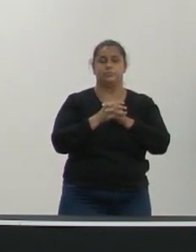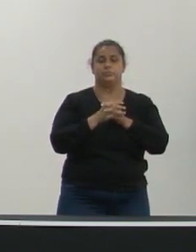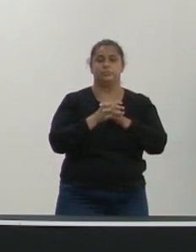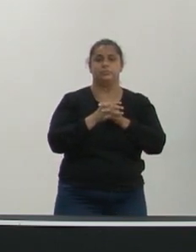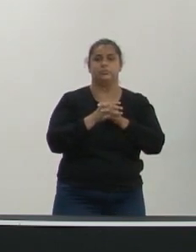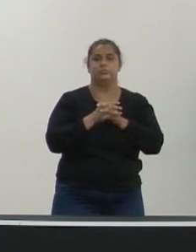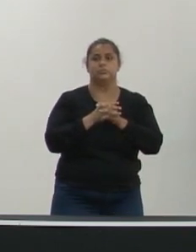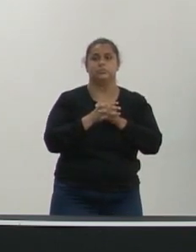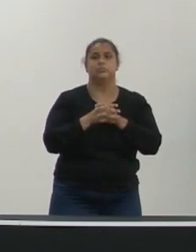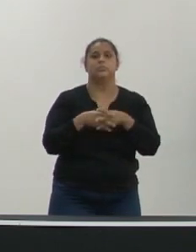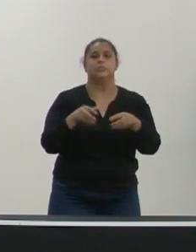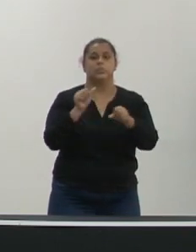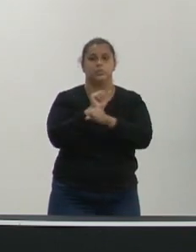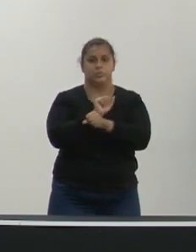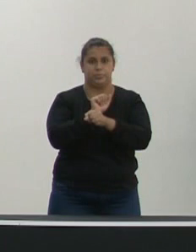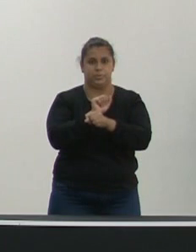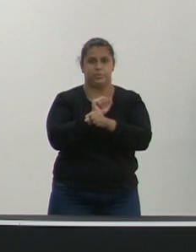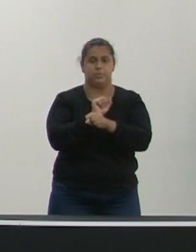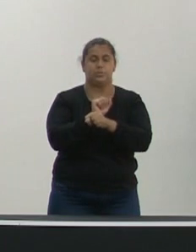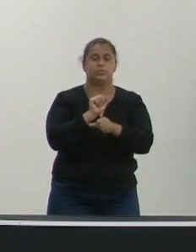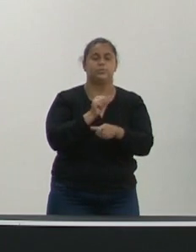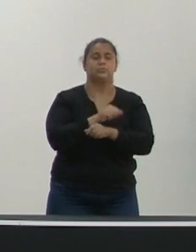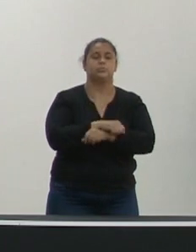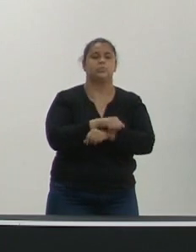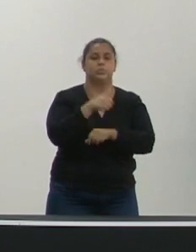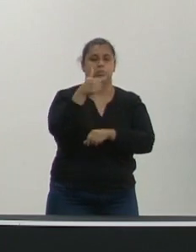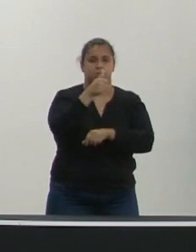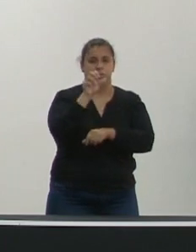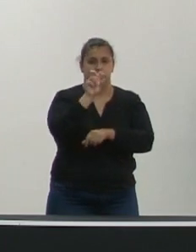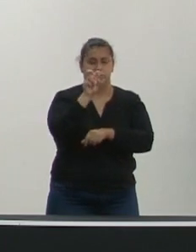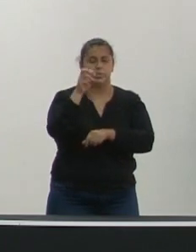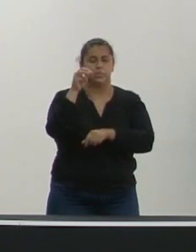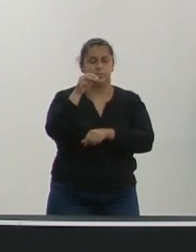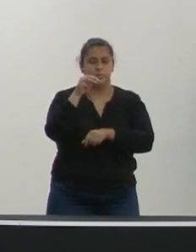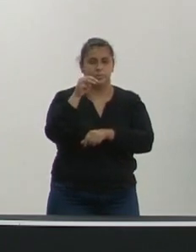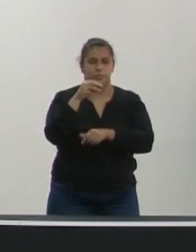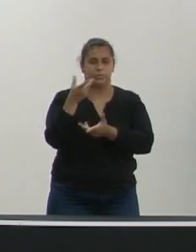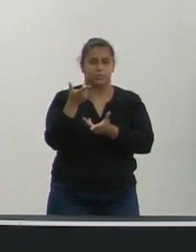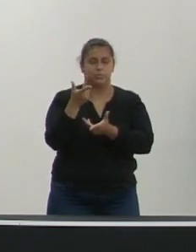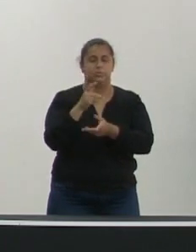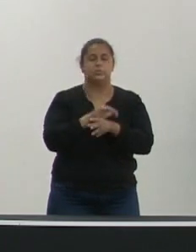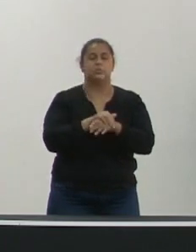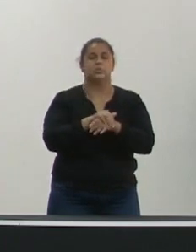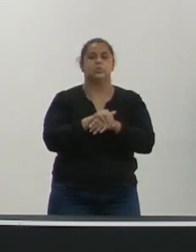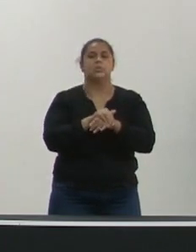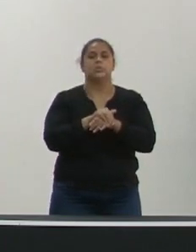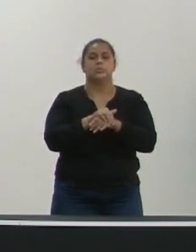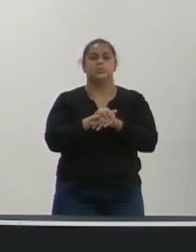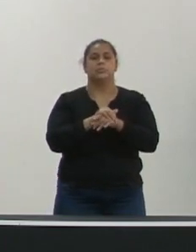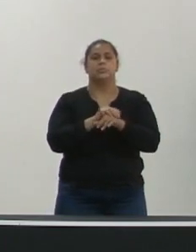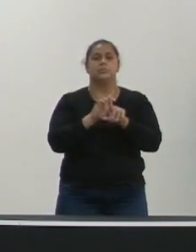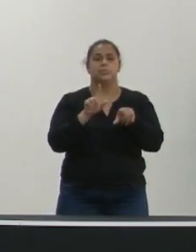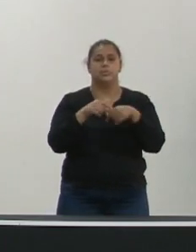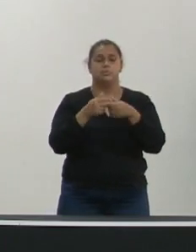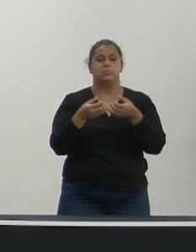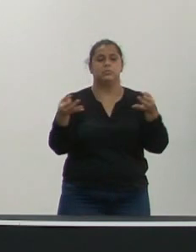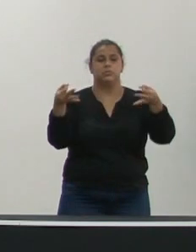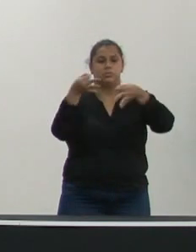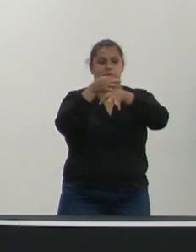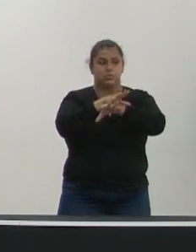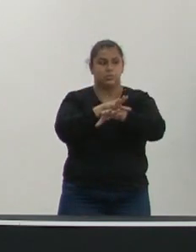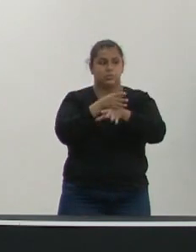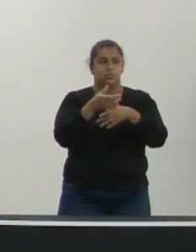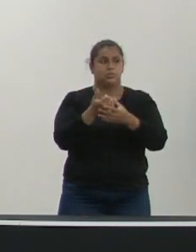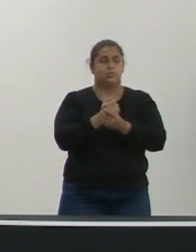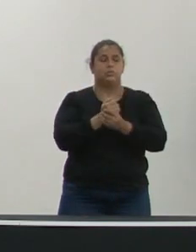Bom, vamos aguardar o tempo estabelecido para que podamos encerrar ou